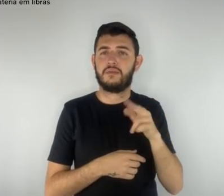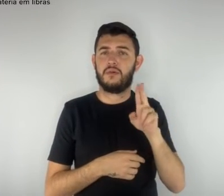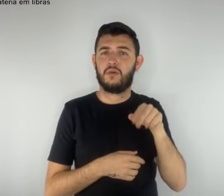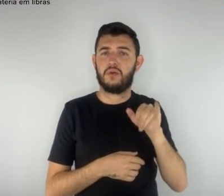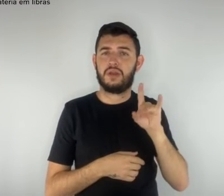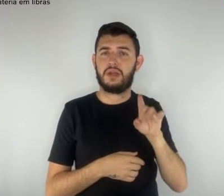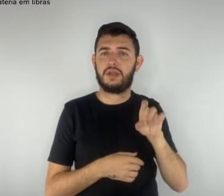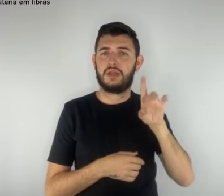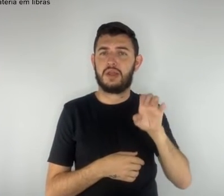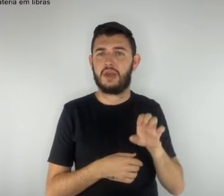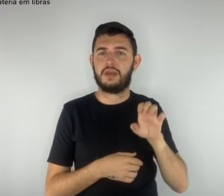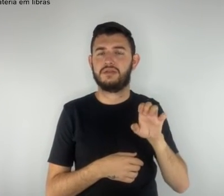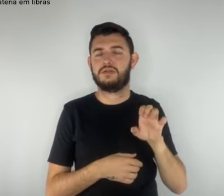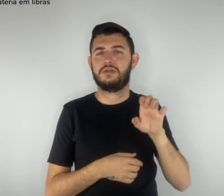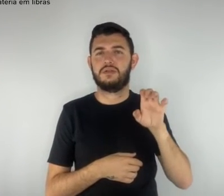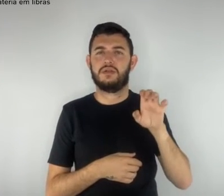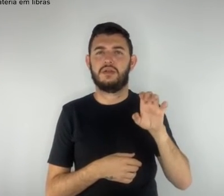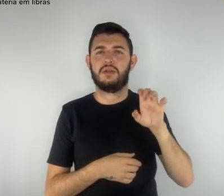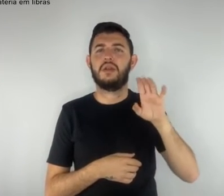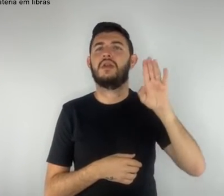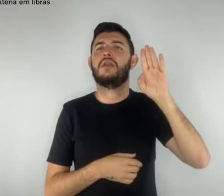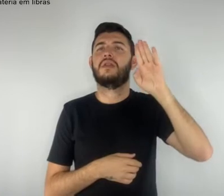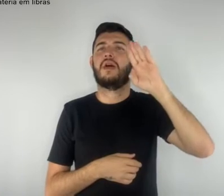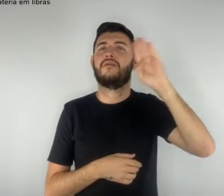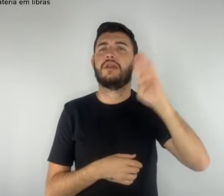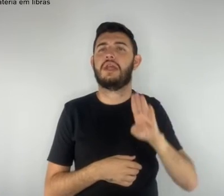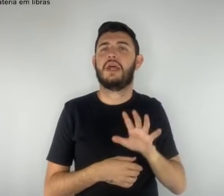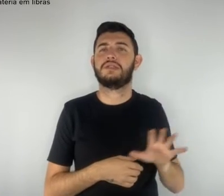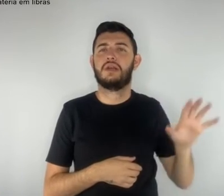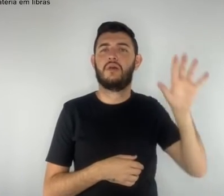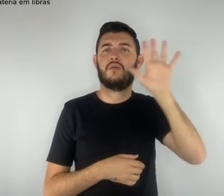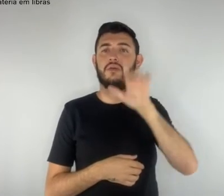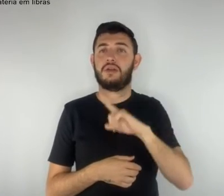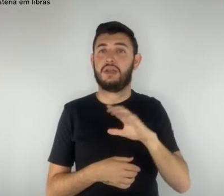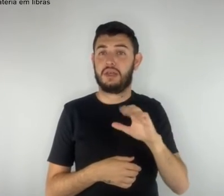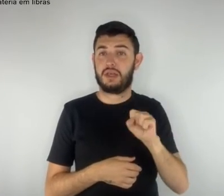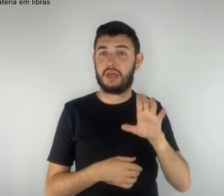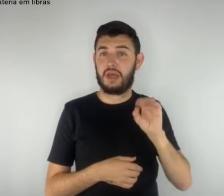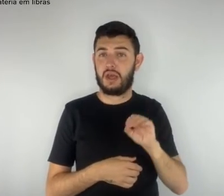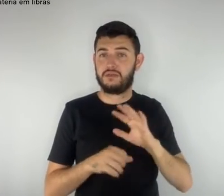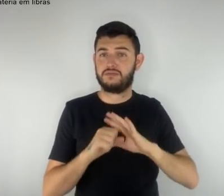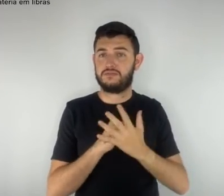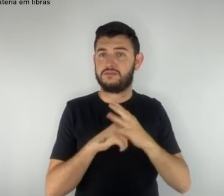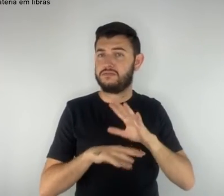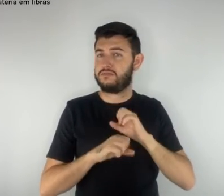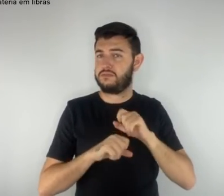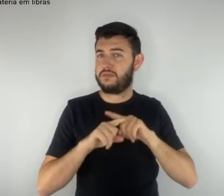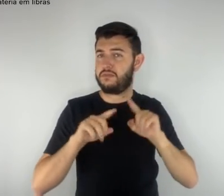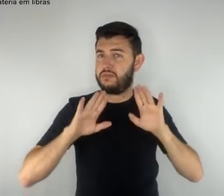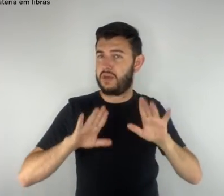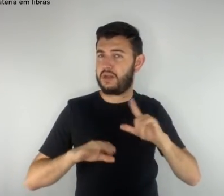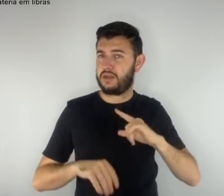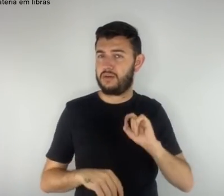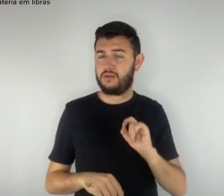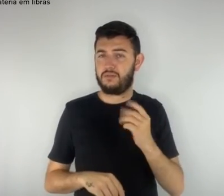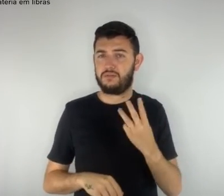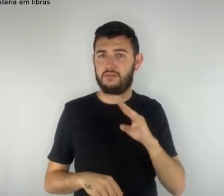com mais casos em números absolutos. Porém, como tem apenas 3 milhões de